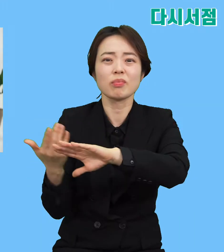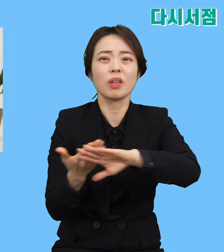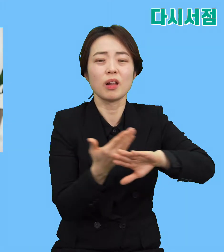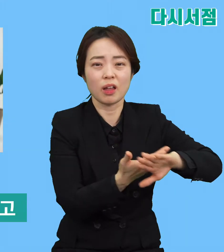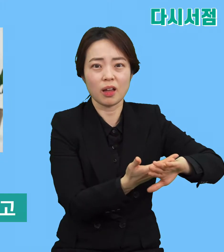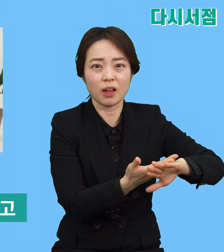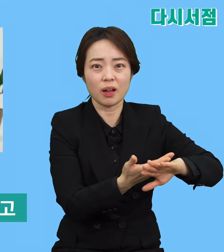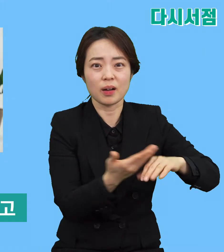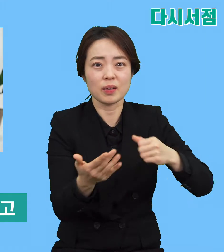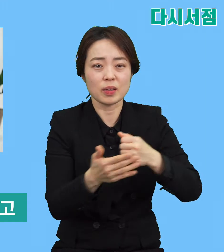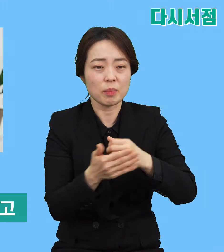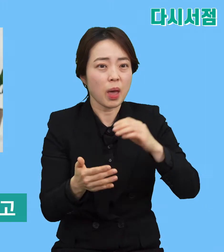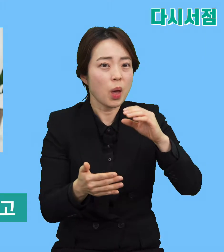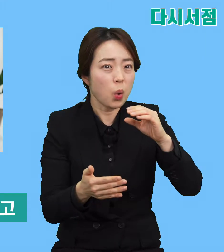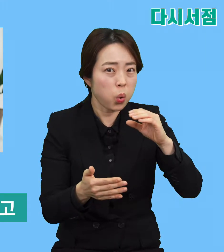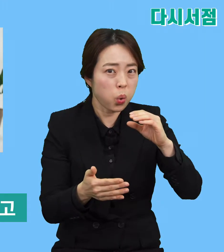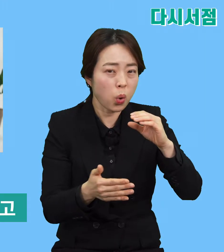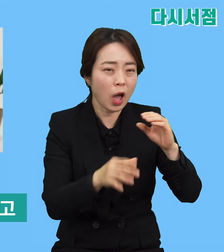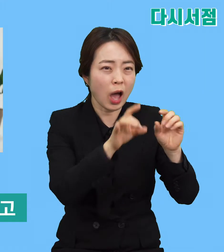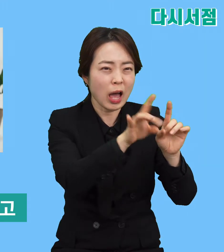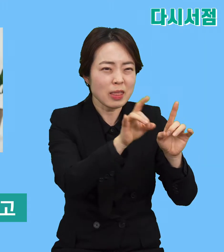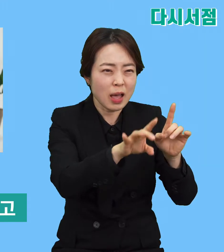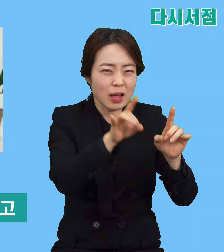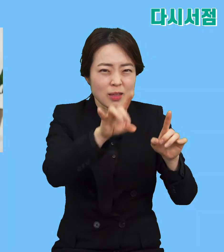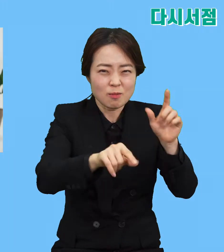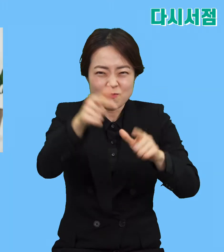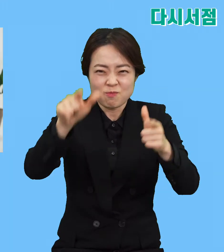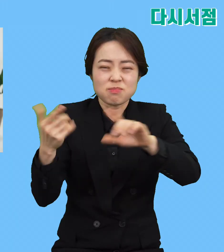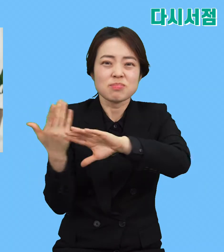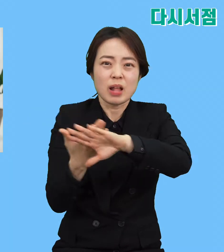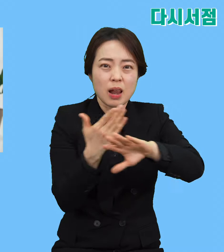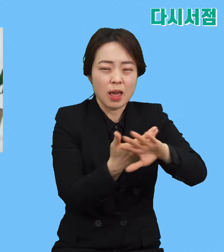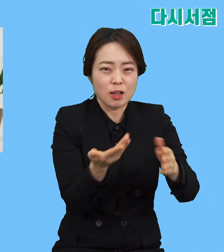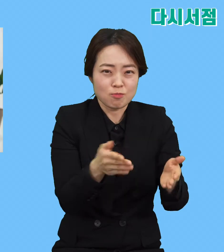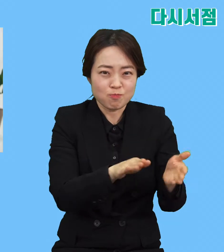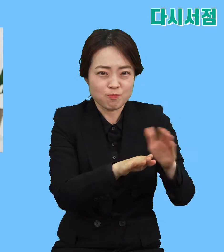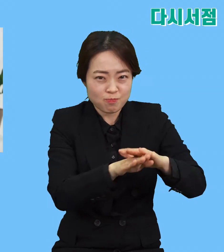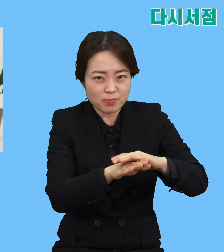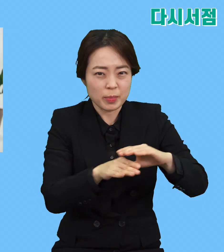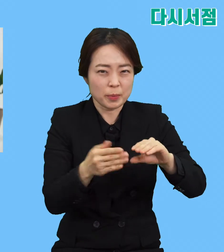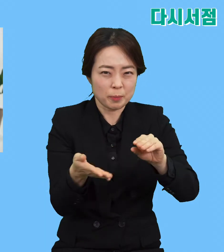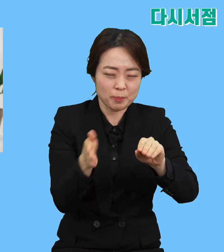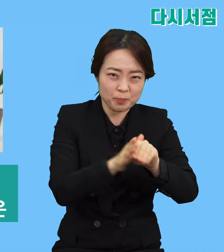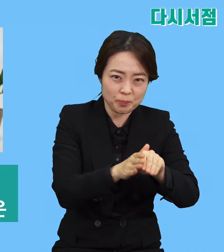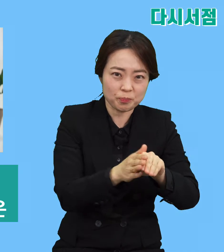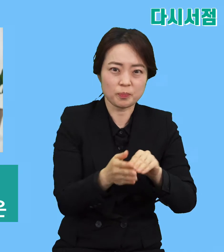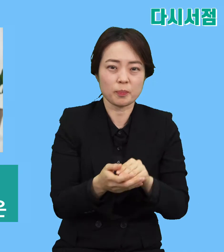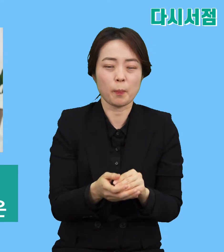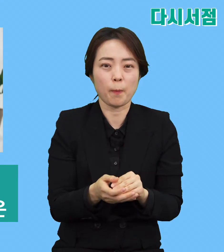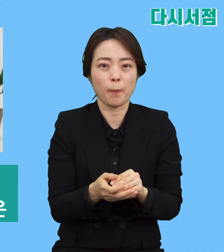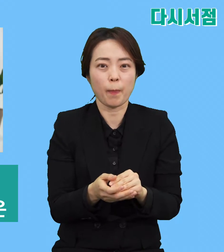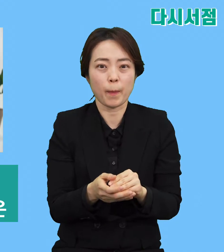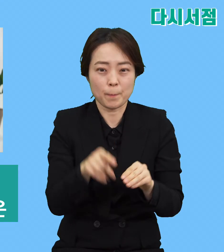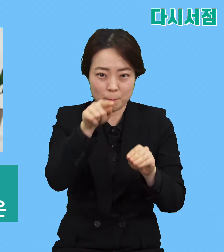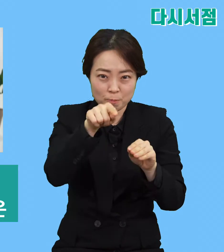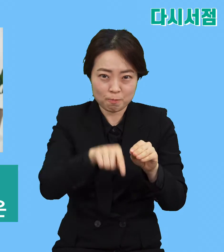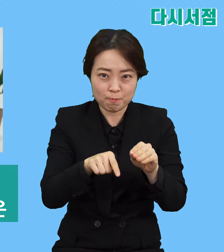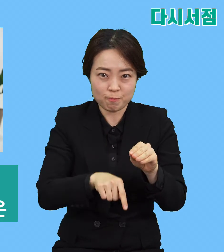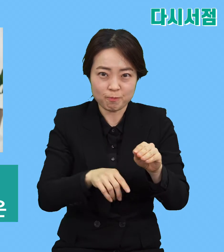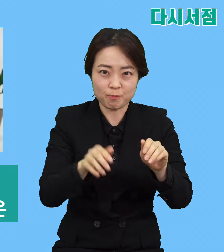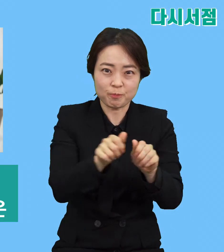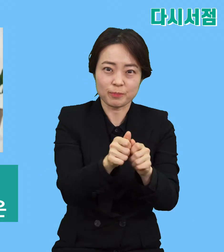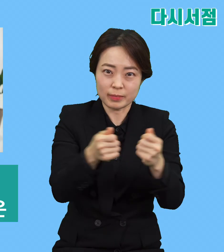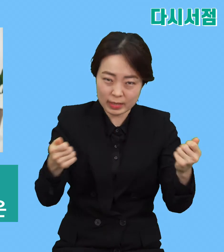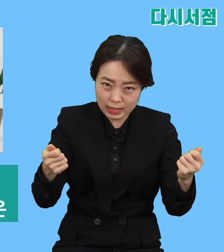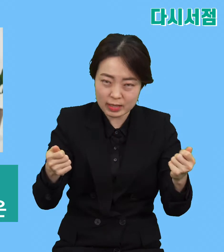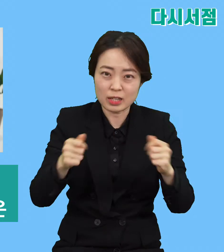다르니까 봉투를 일일이 만들어서 접고 붙이고 넣고 빌봉하고 이제 점선까지 내서 찢을